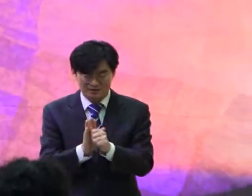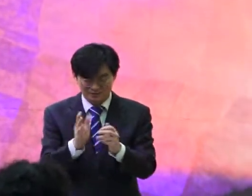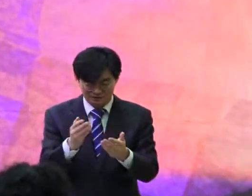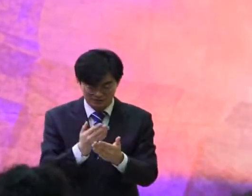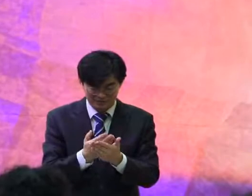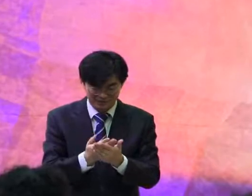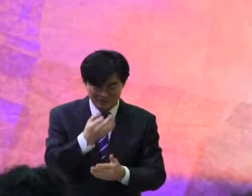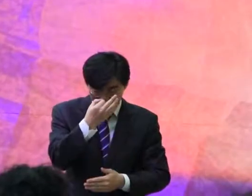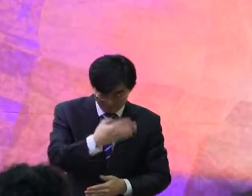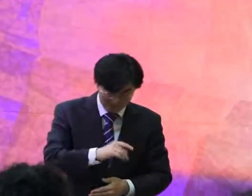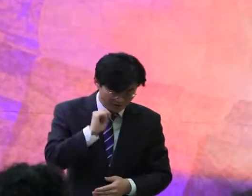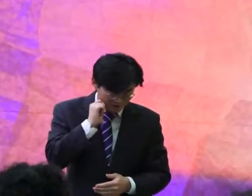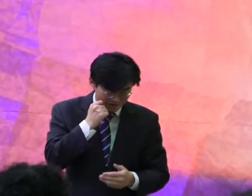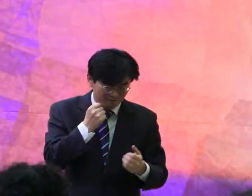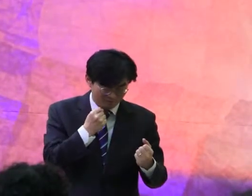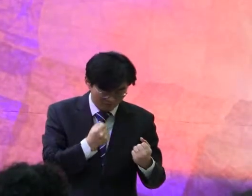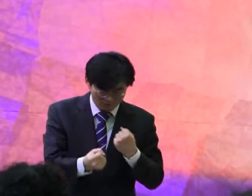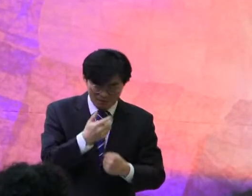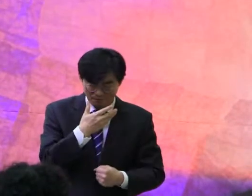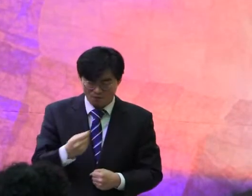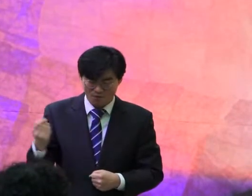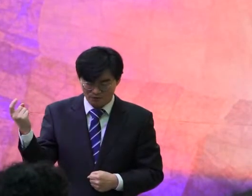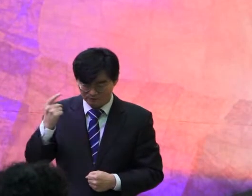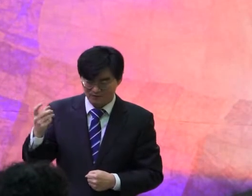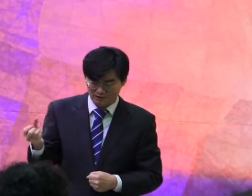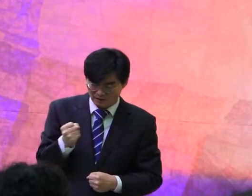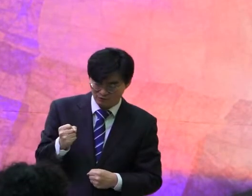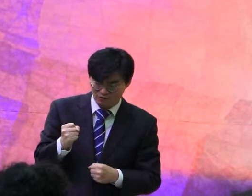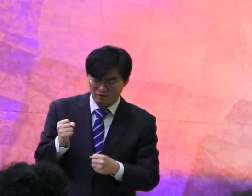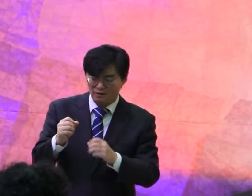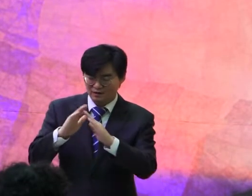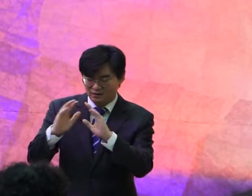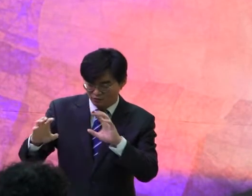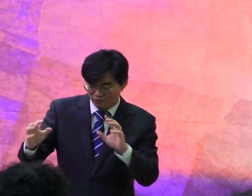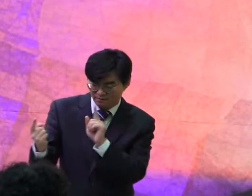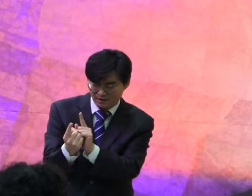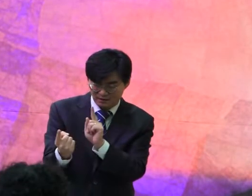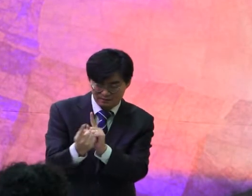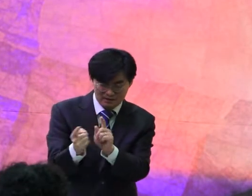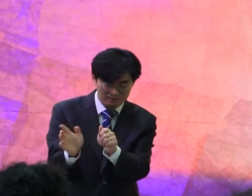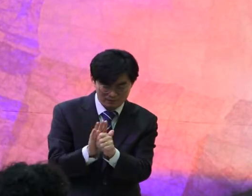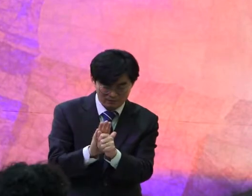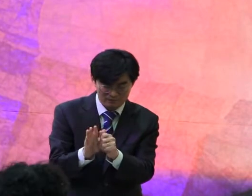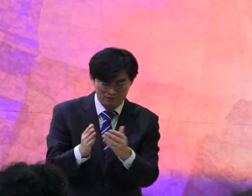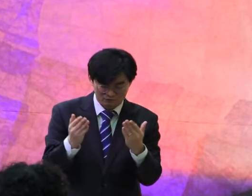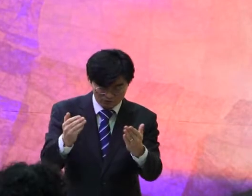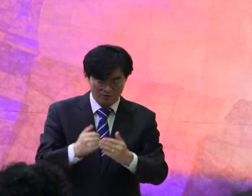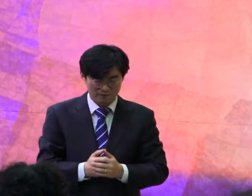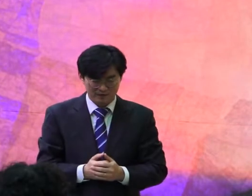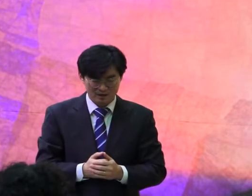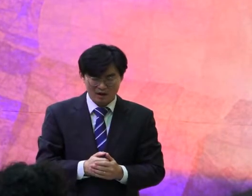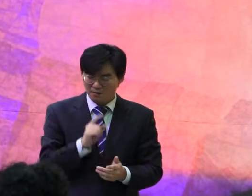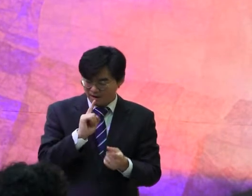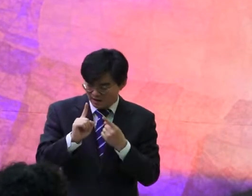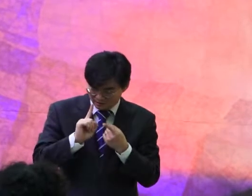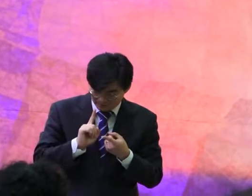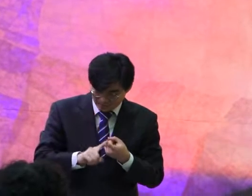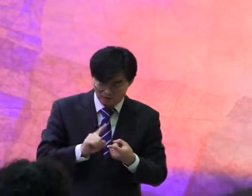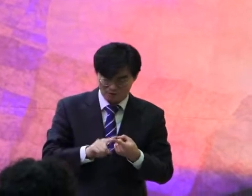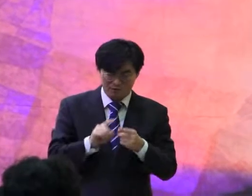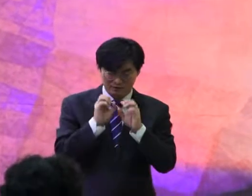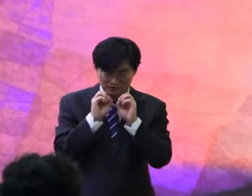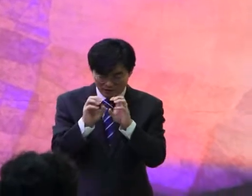힘들고 어려울 때에도 복음을 들고서 이웃을 향하여 나아가고 말씀대로 몸부림치며 어떻게 해서든지 주님의 뜻을